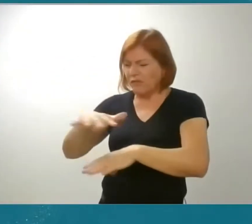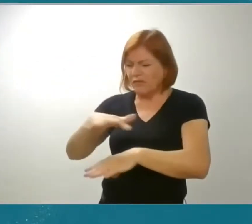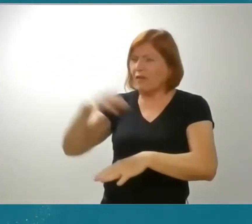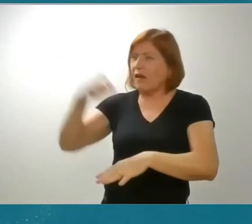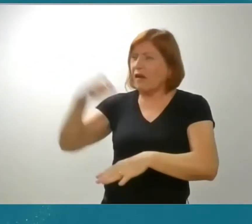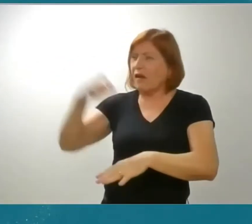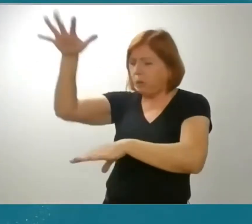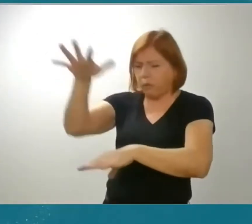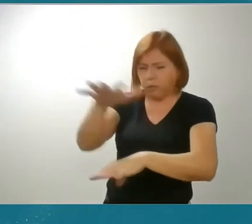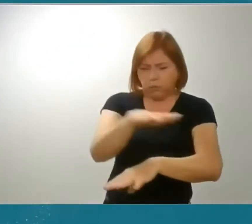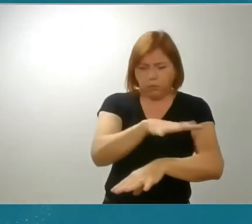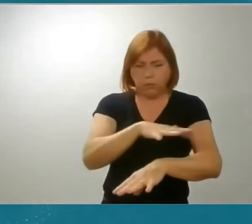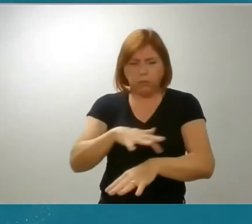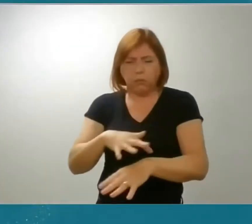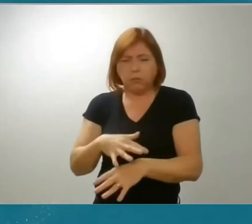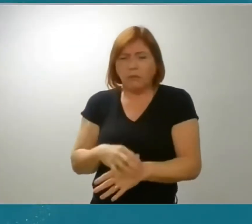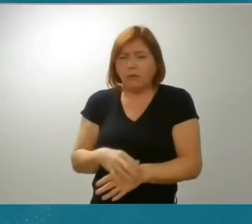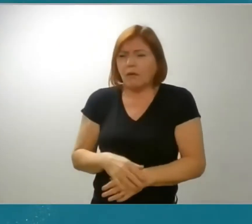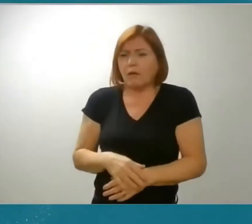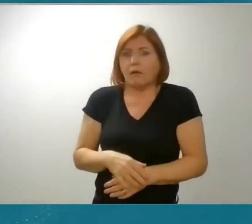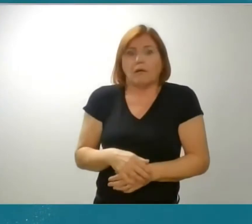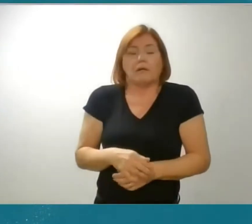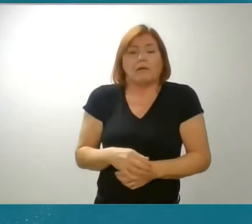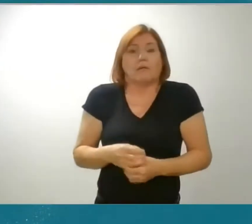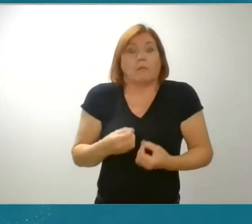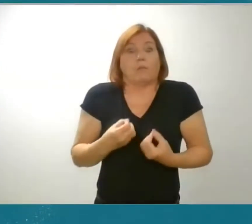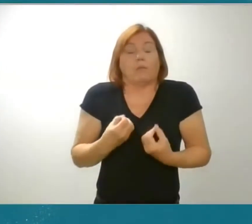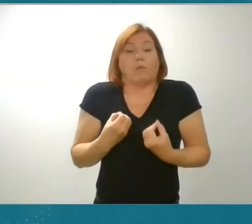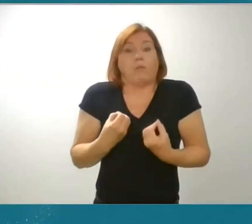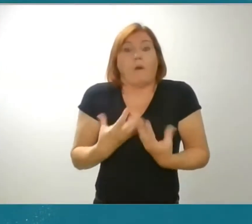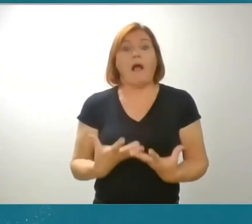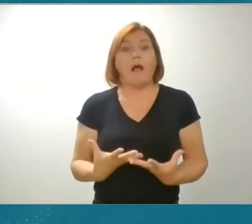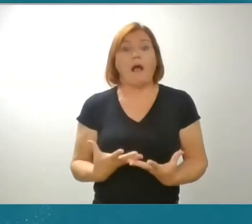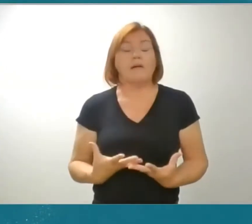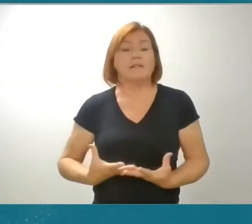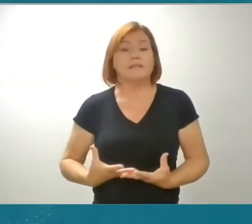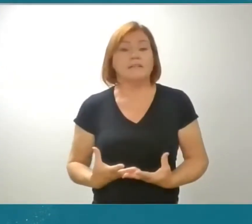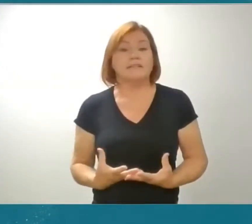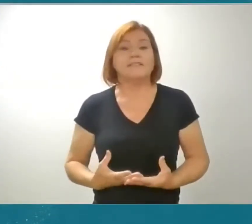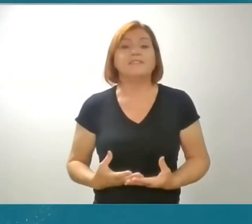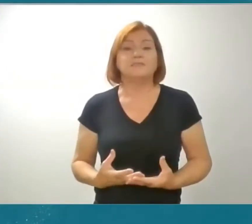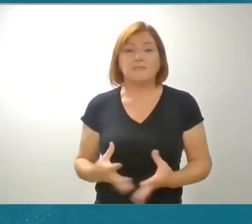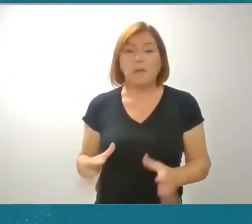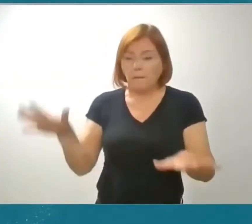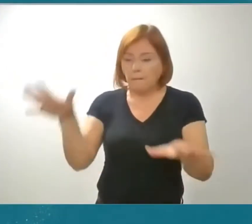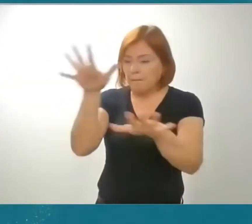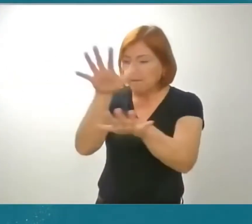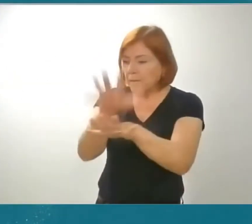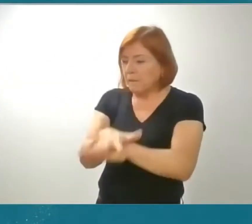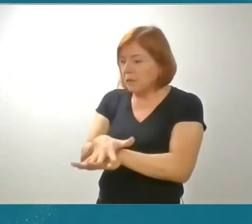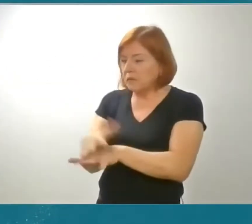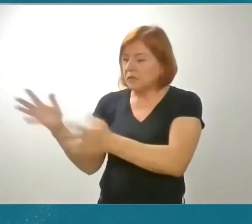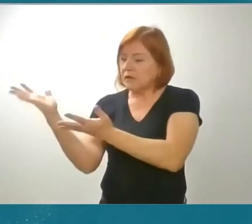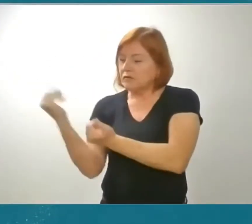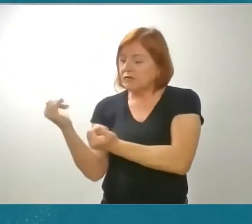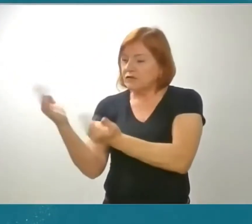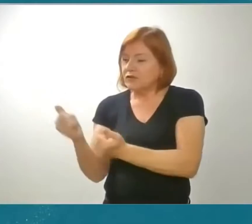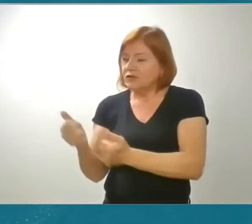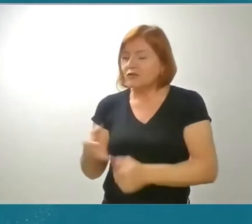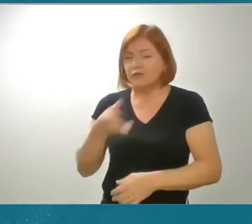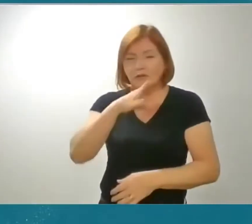Queridos irmãos, assim como o Senhor dá valor para a igreja, porque a igreja hoje, irmãos, vai cooperar com o